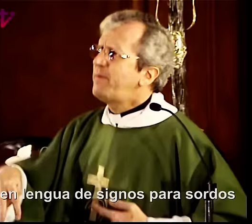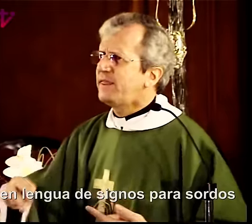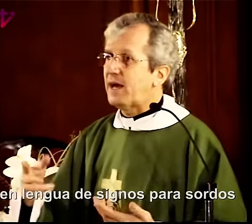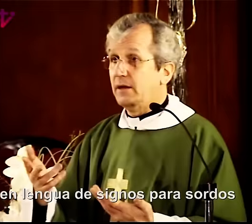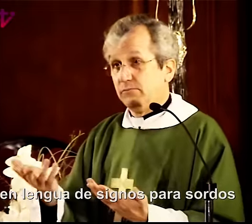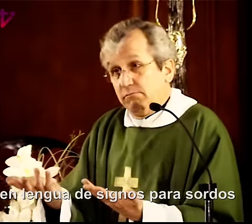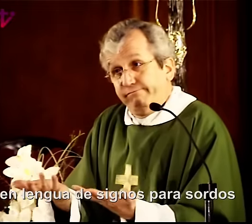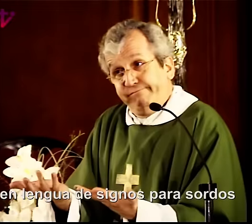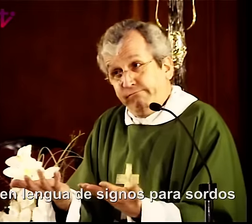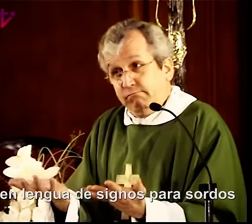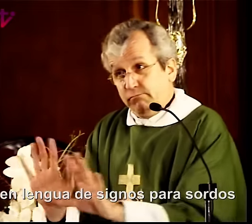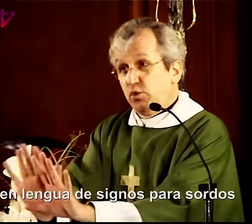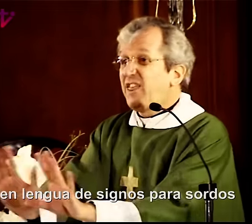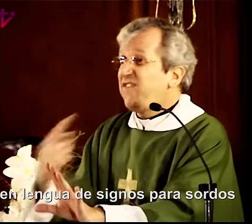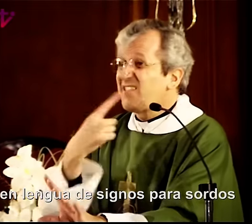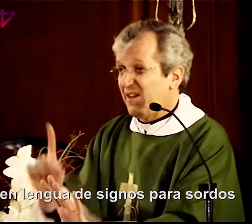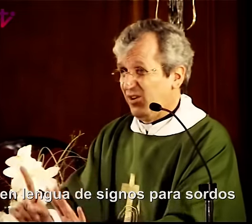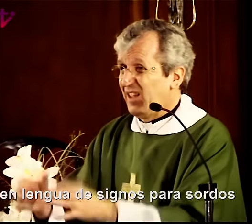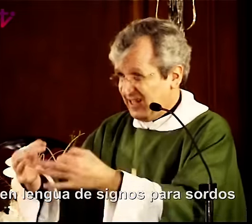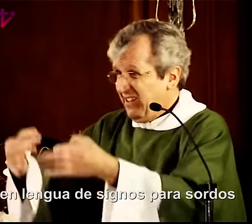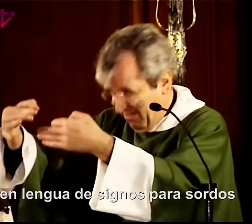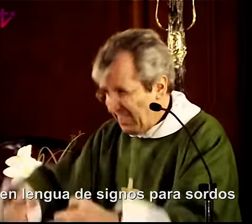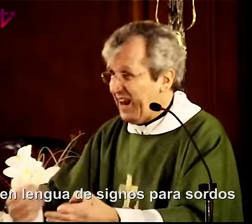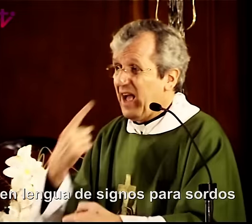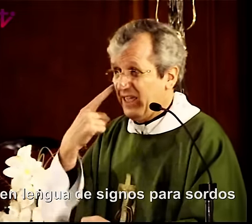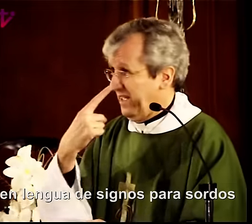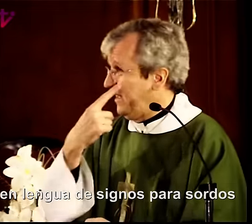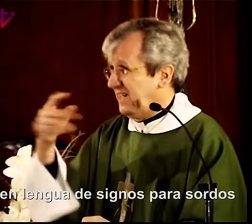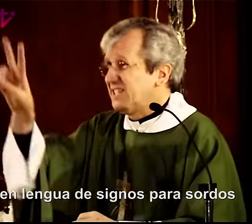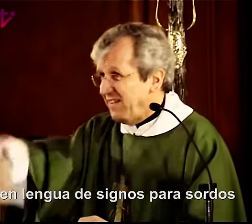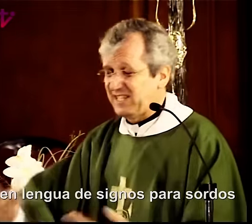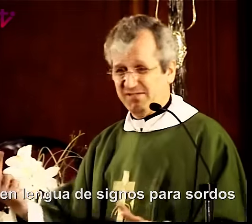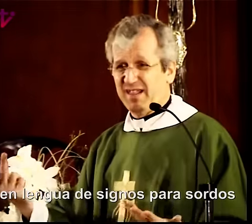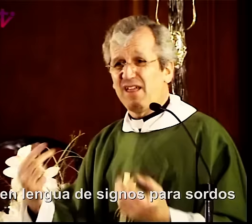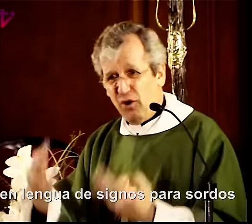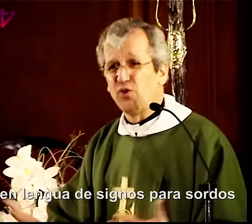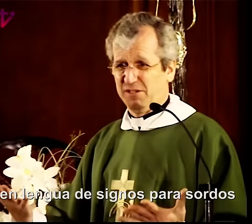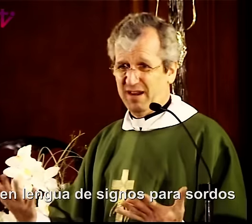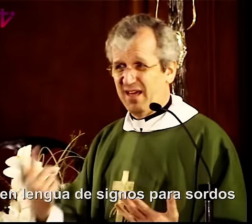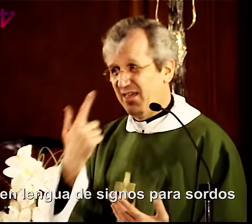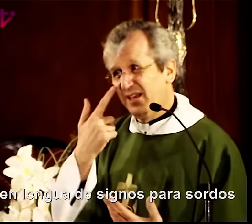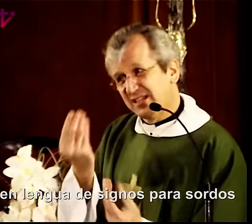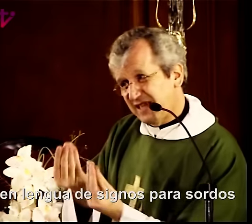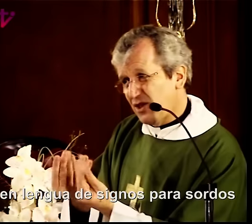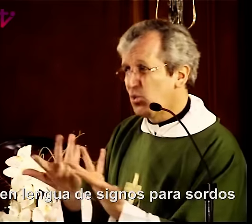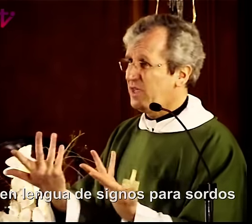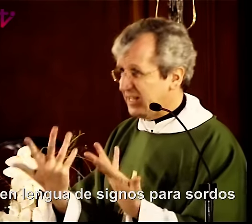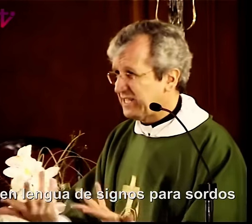verdad. No hace falta que me lo digas. Dila. Y se ve si es verdad o no es verdad. Se intuye, se